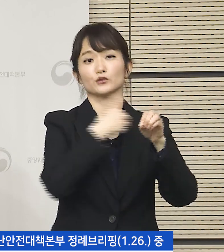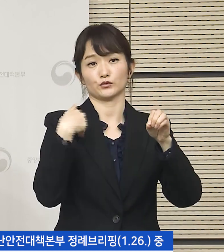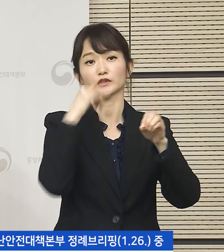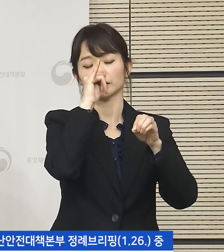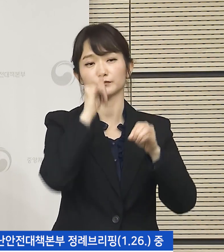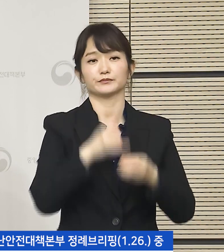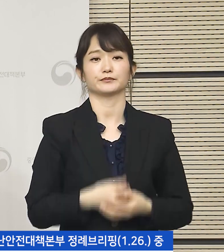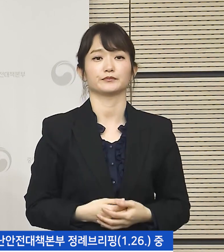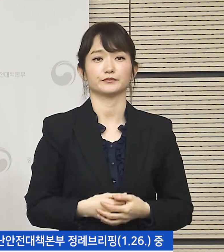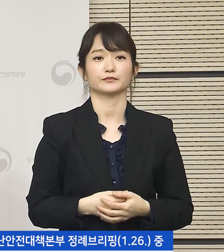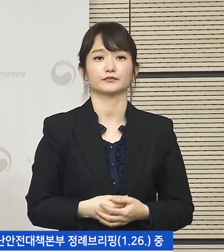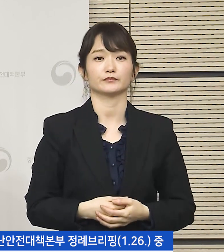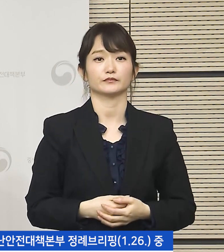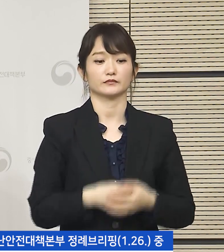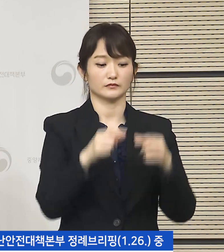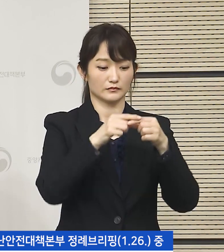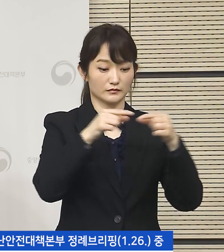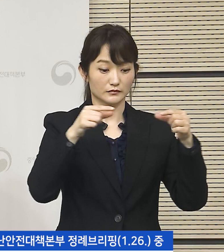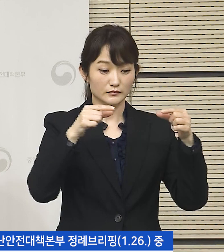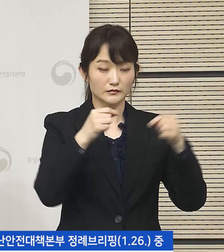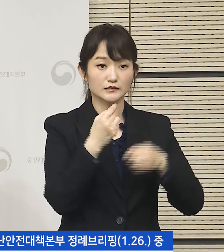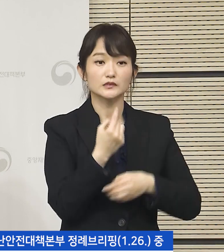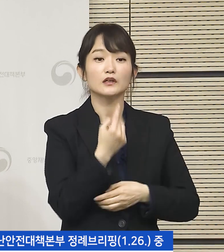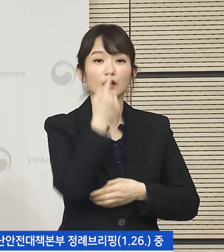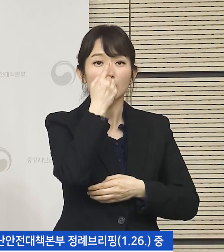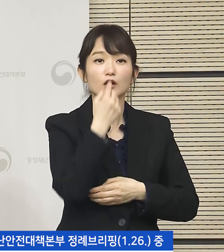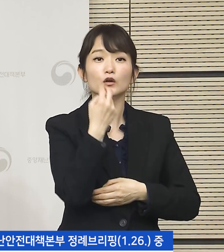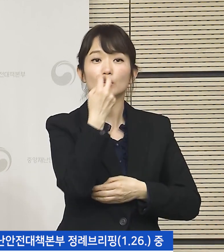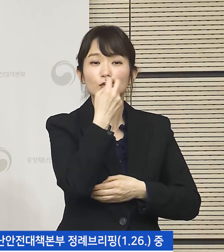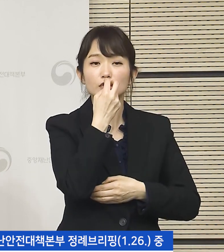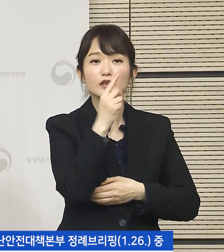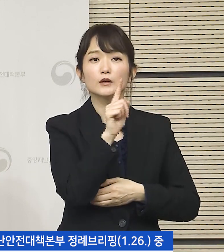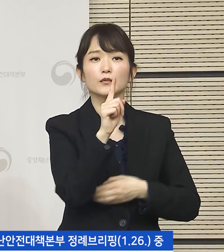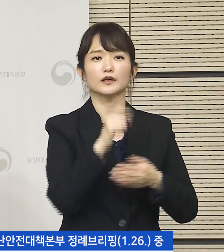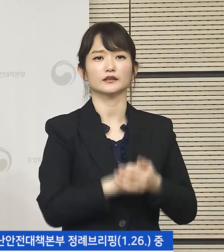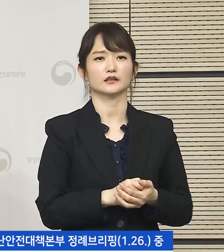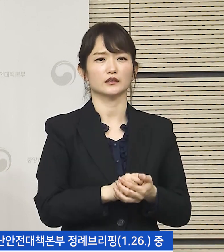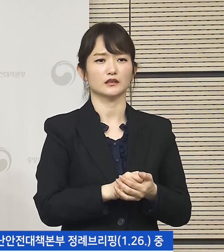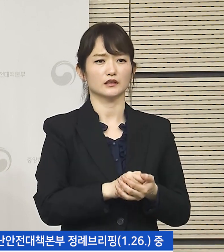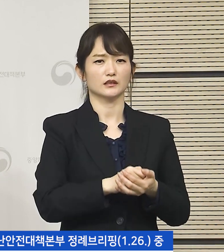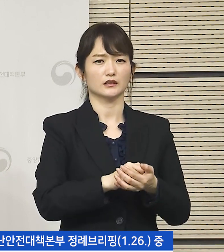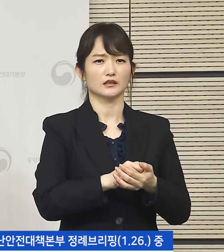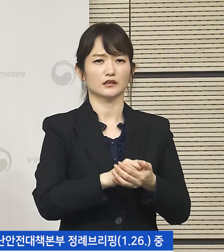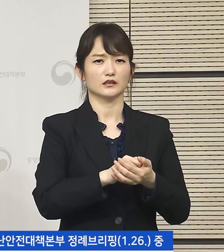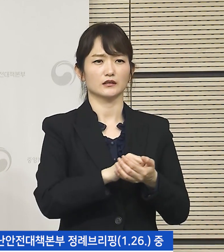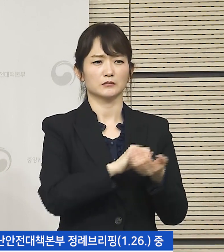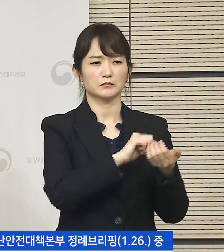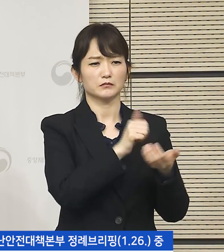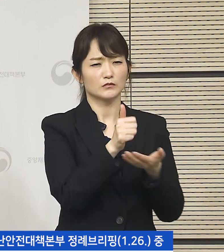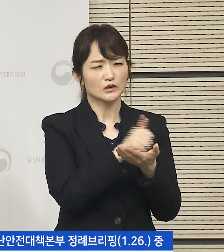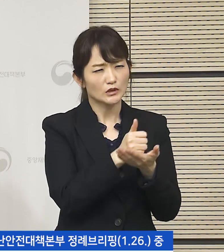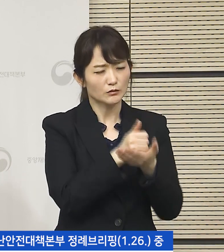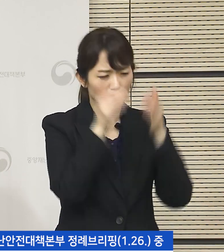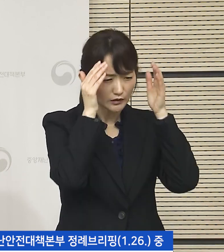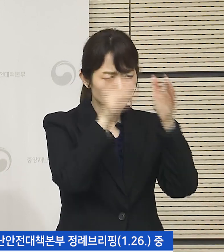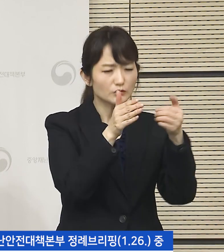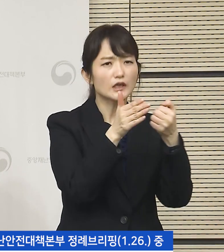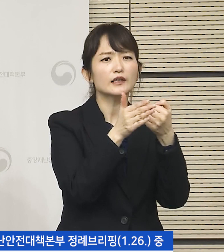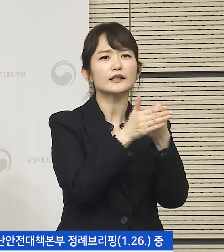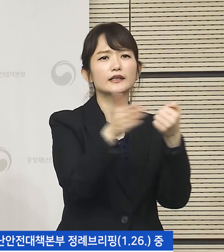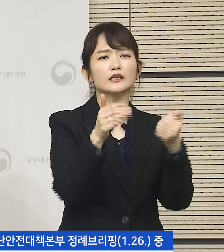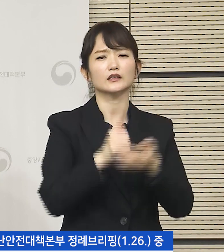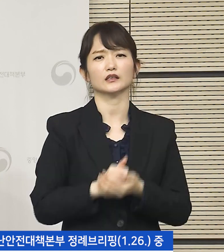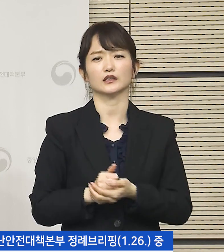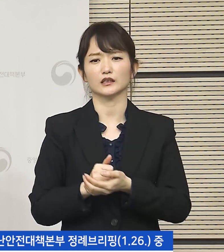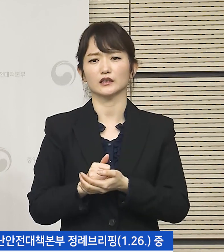정도의 여력은 있습니다. 진단검사 체계 전환은 고위험군에 집중하기 때문에 저위험군의